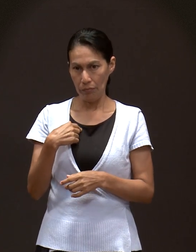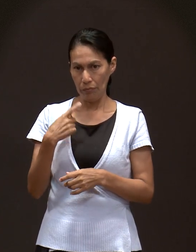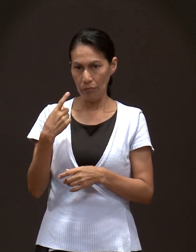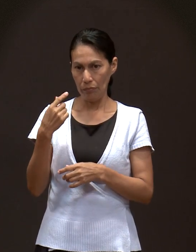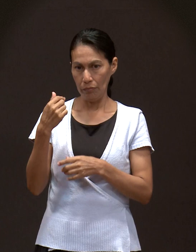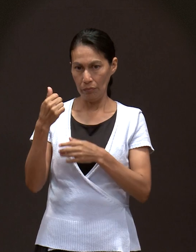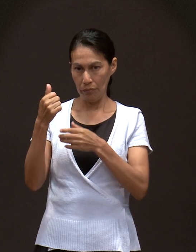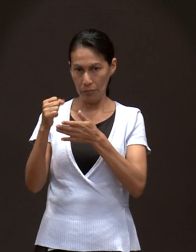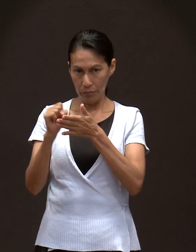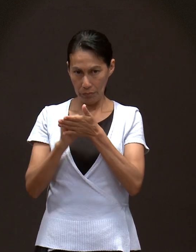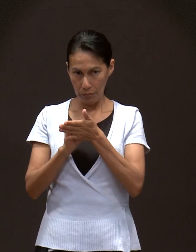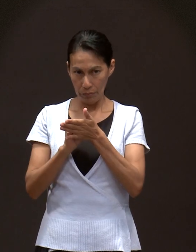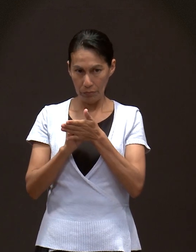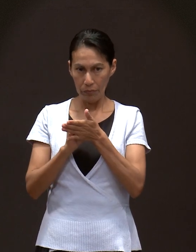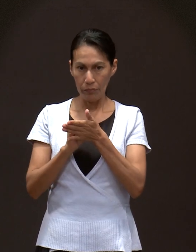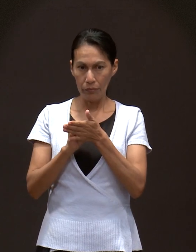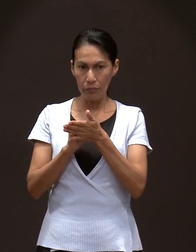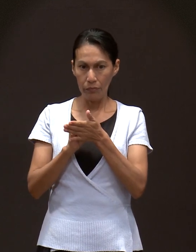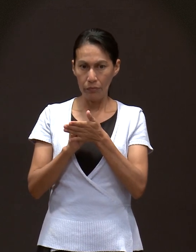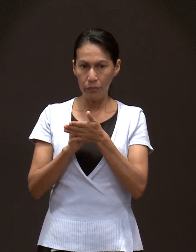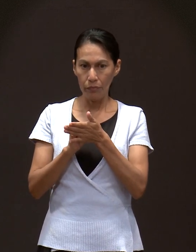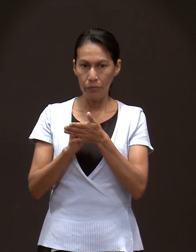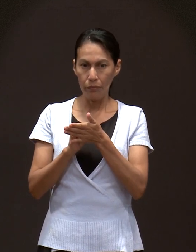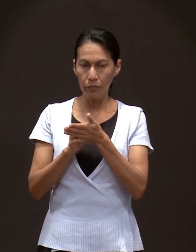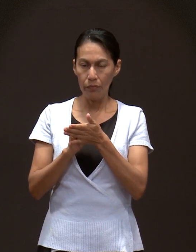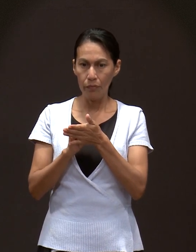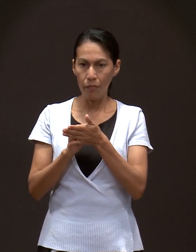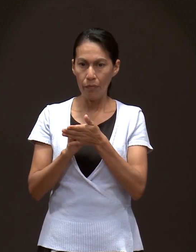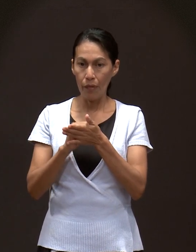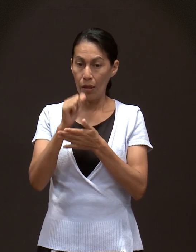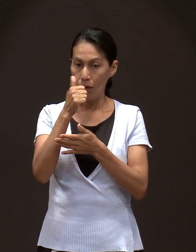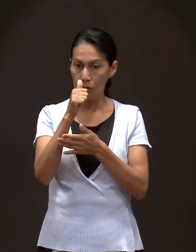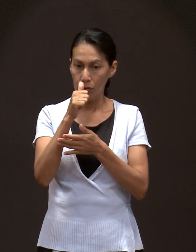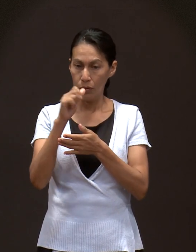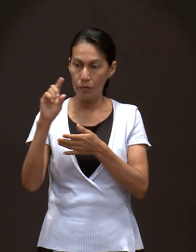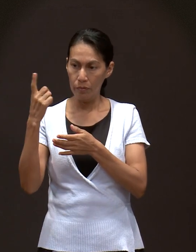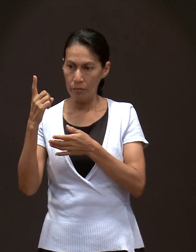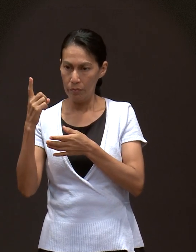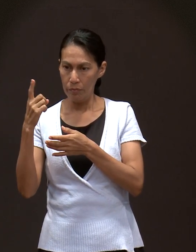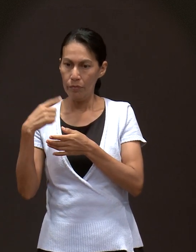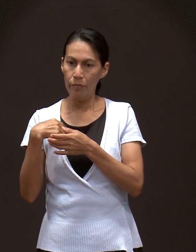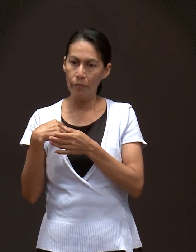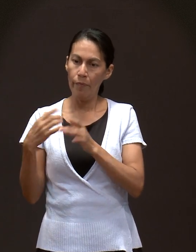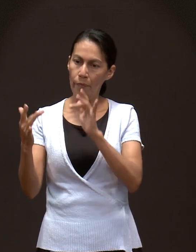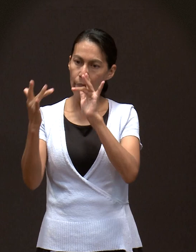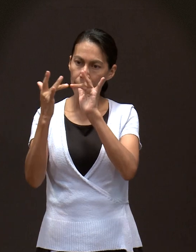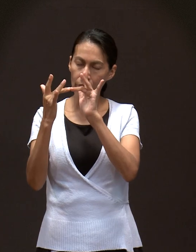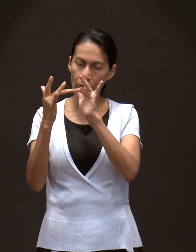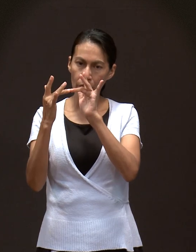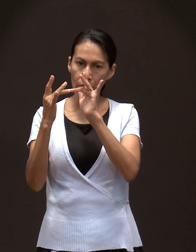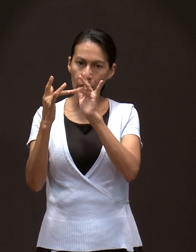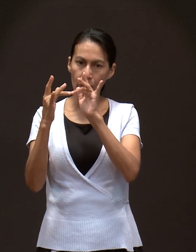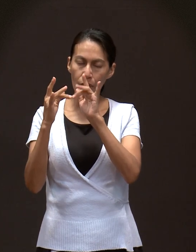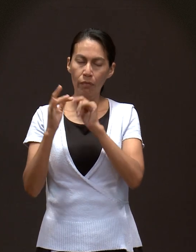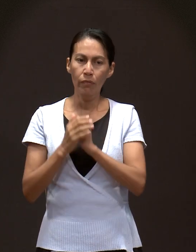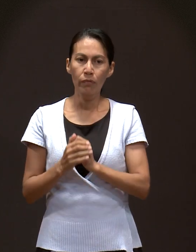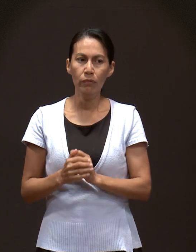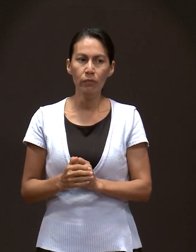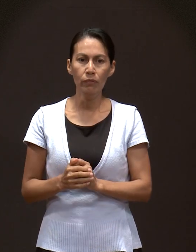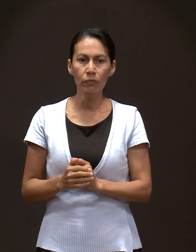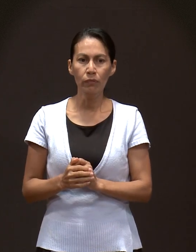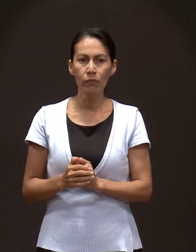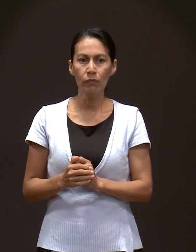el primer semestre de agosto a diciembre. Y en ese periodo de colportaje de